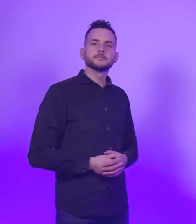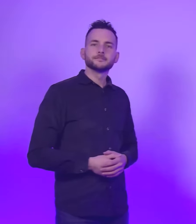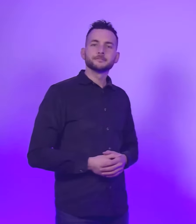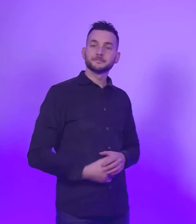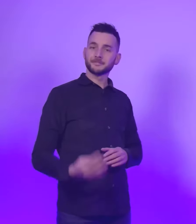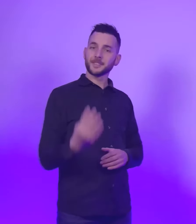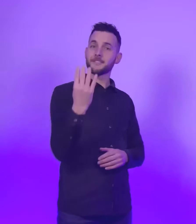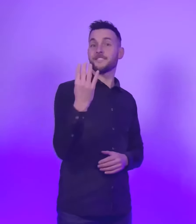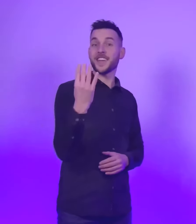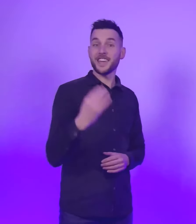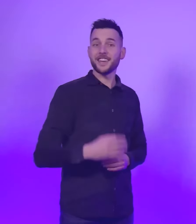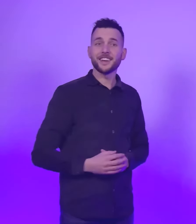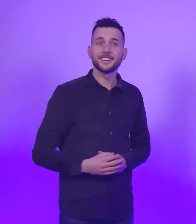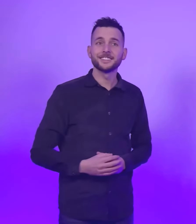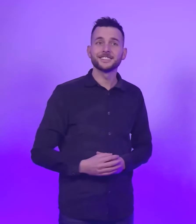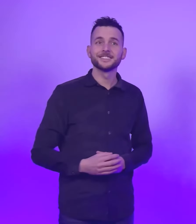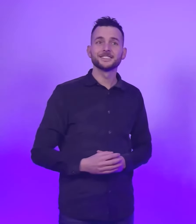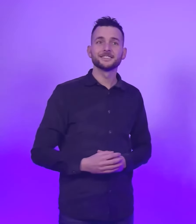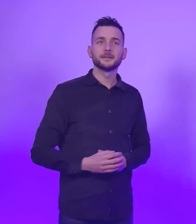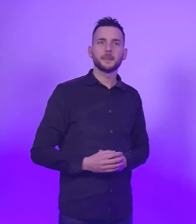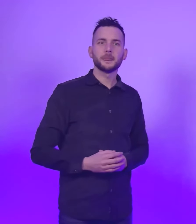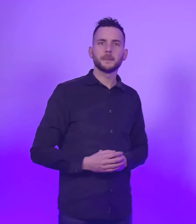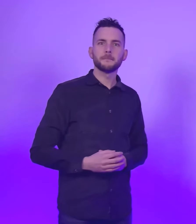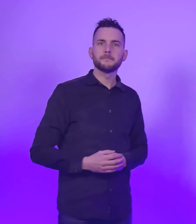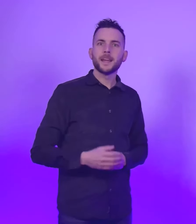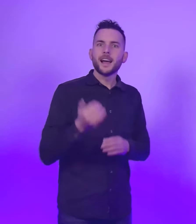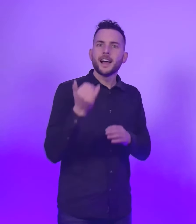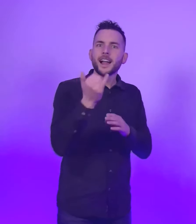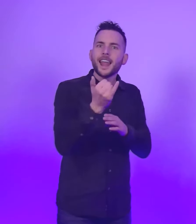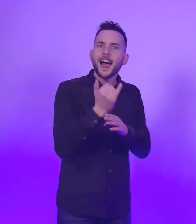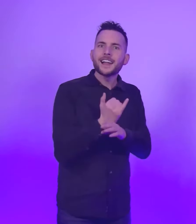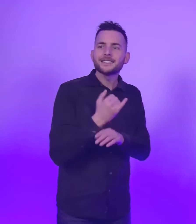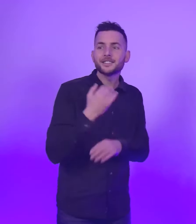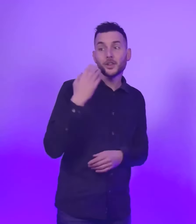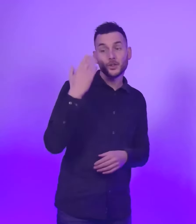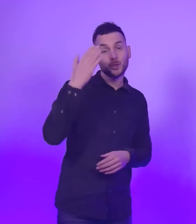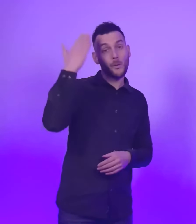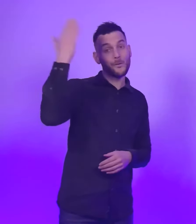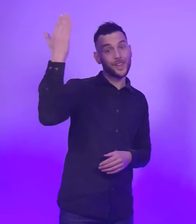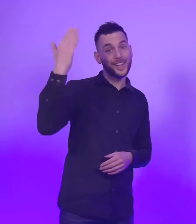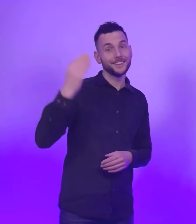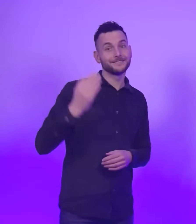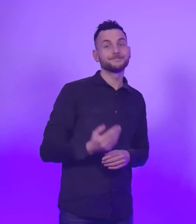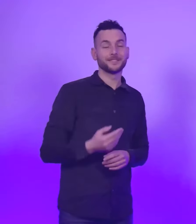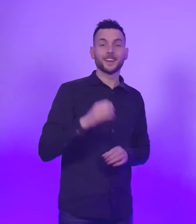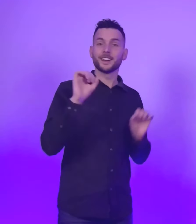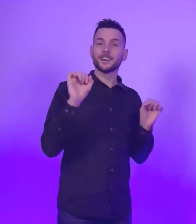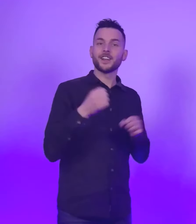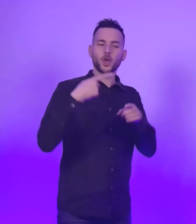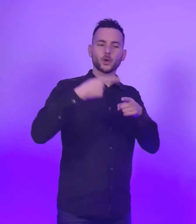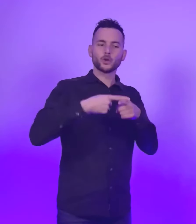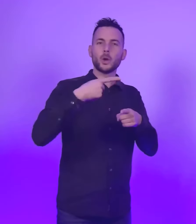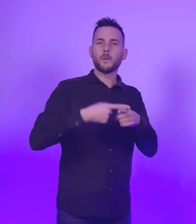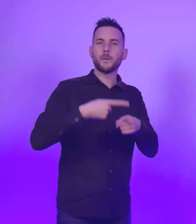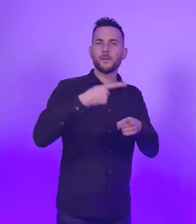Een vier! Een vier. Dit was alweer de allerlaatste, Sophie. Ja? Dus dan kunnen we de sommen op gaan lossen.